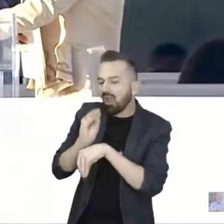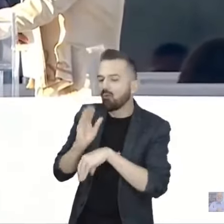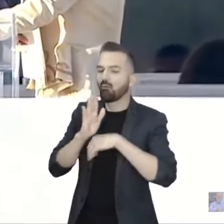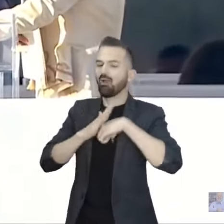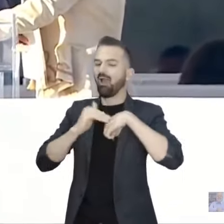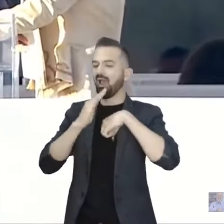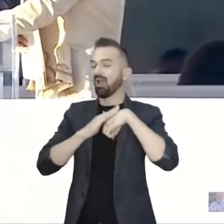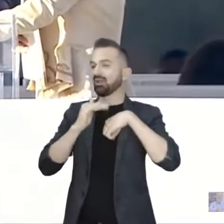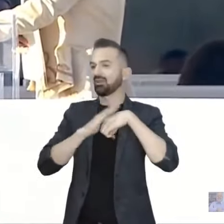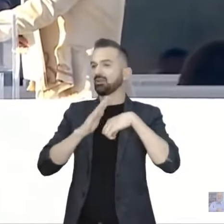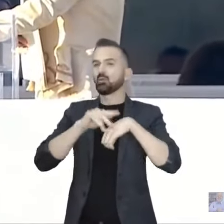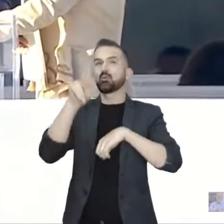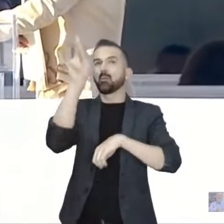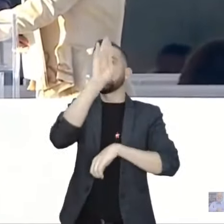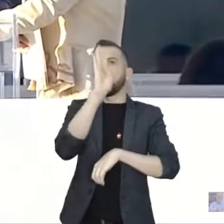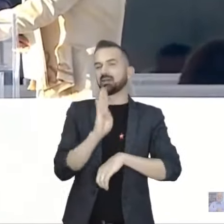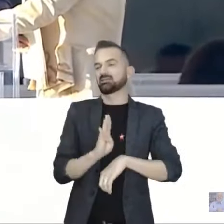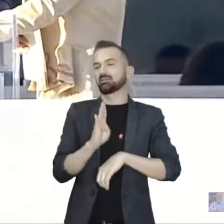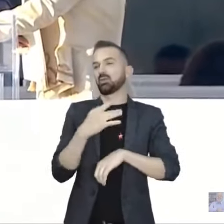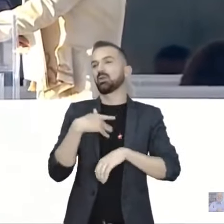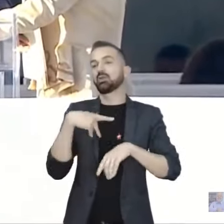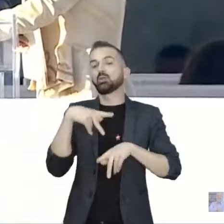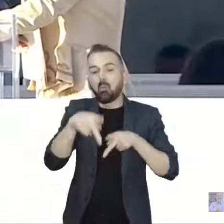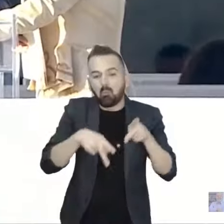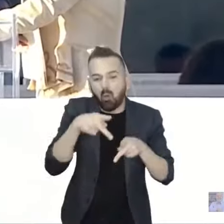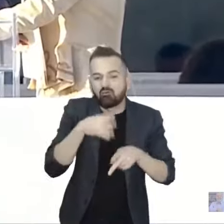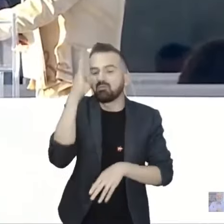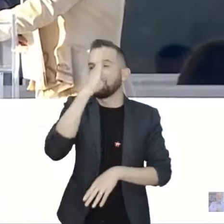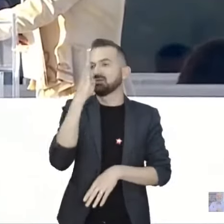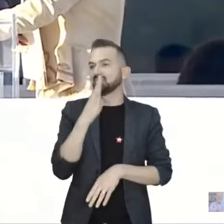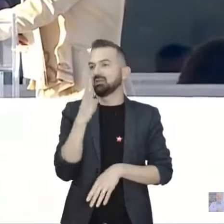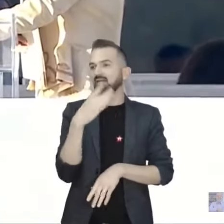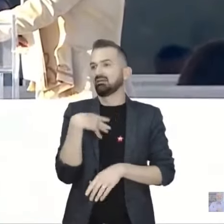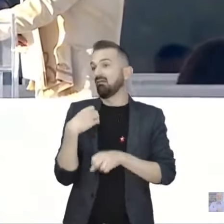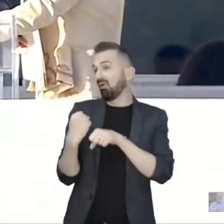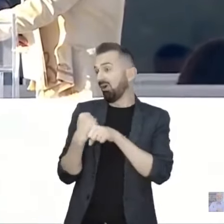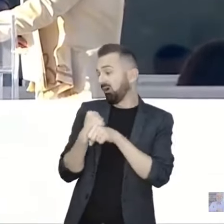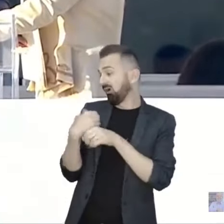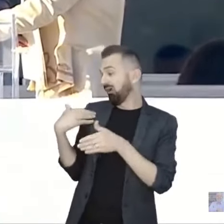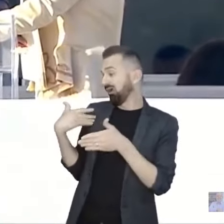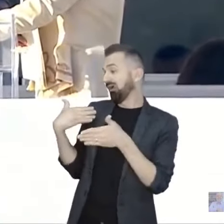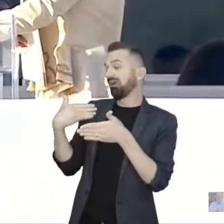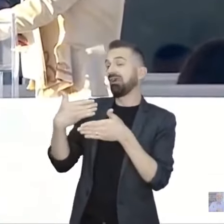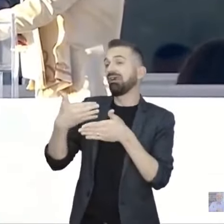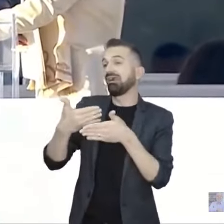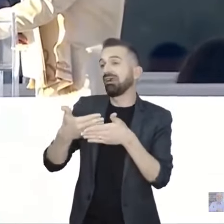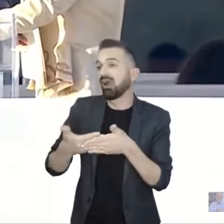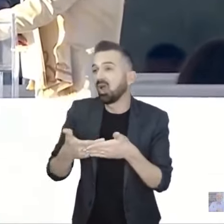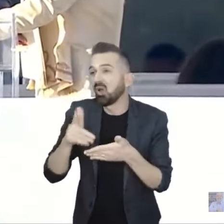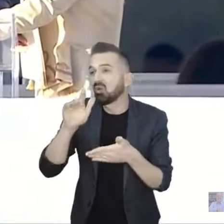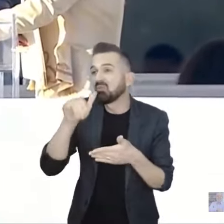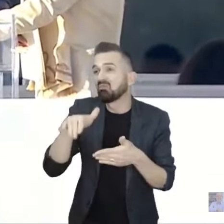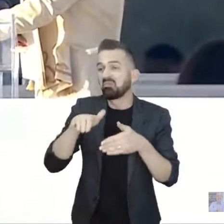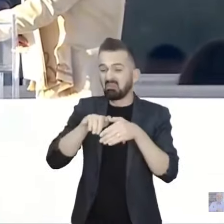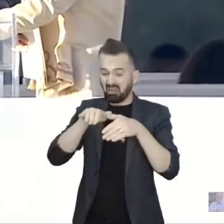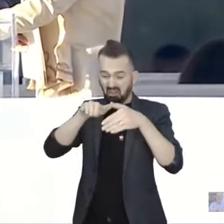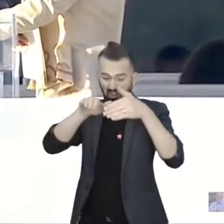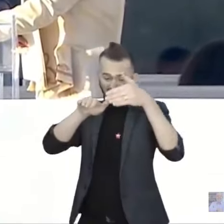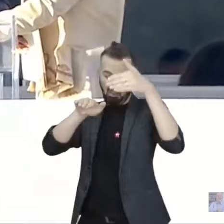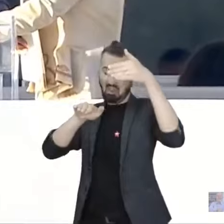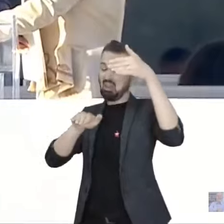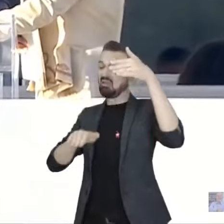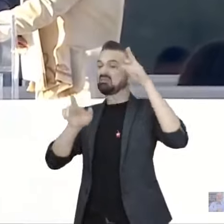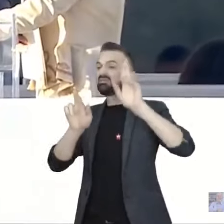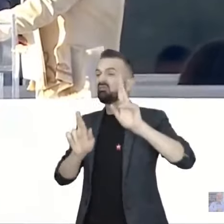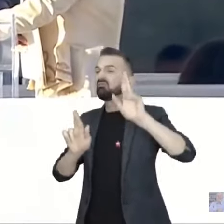brasileiro. Nesses últimos anos, o Brasil voltou a ser um dos países mais desiguais